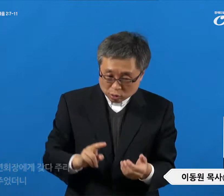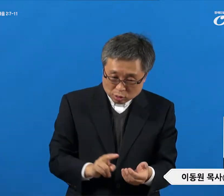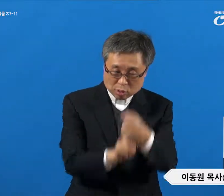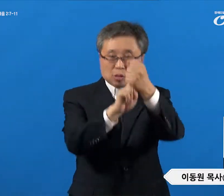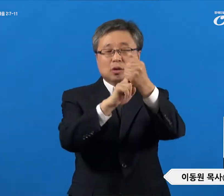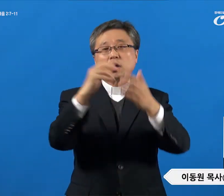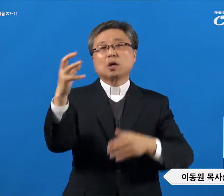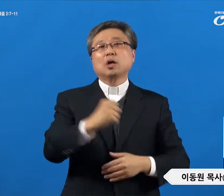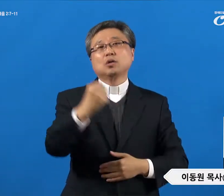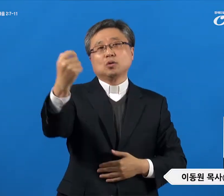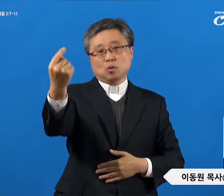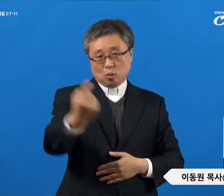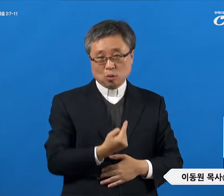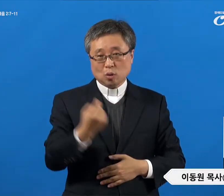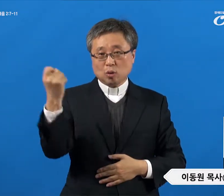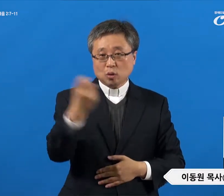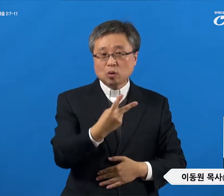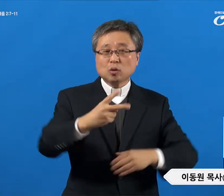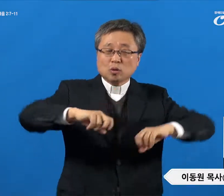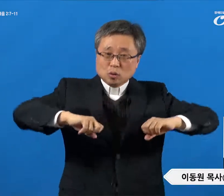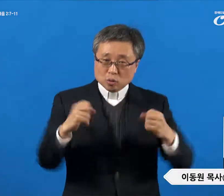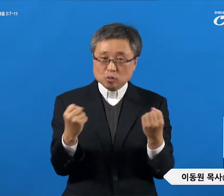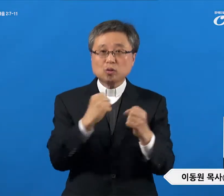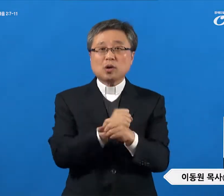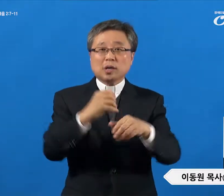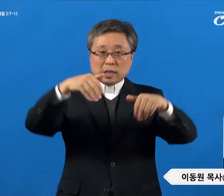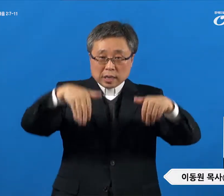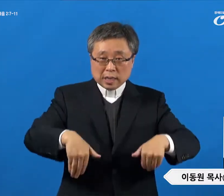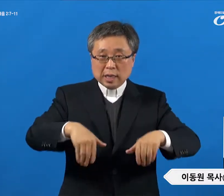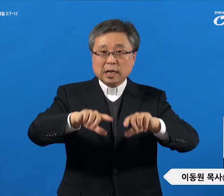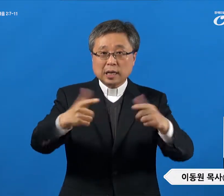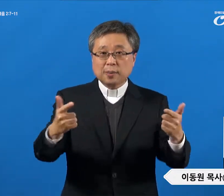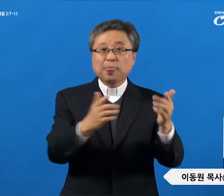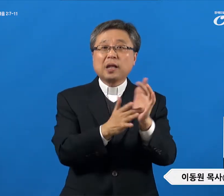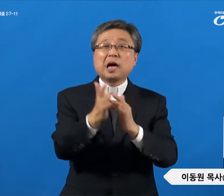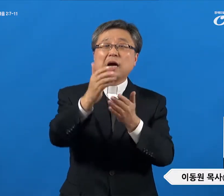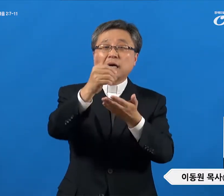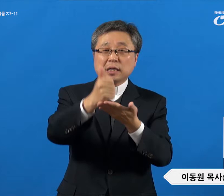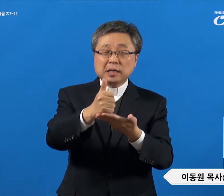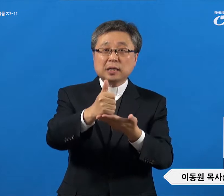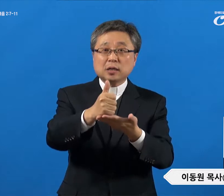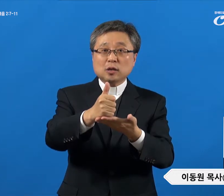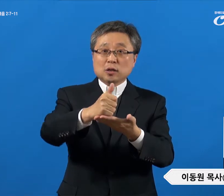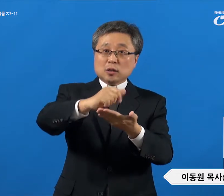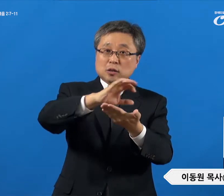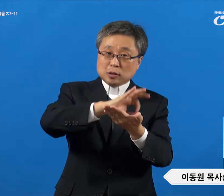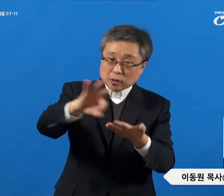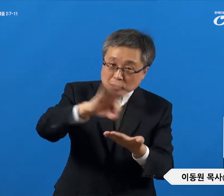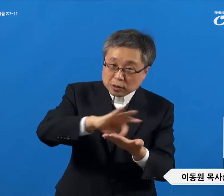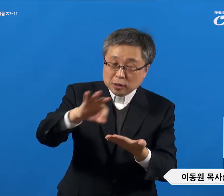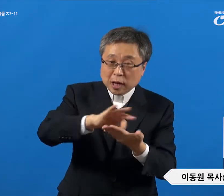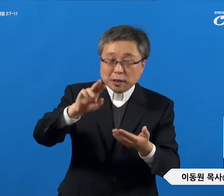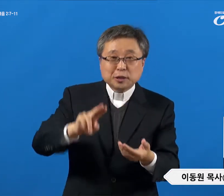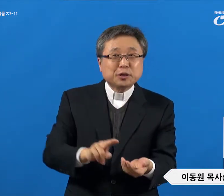것입니다. 그리고 순종한 이 하인들은 예수님이 쓰시는 기적의 도구가 될 수가 있었던